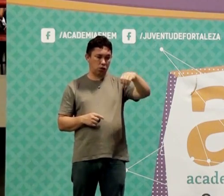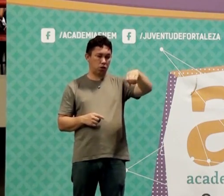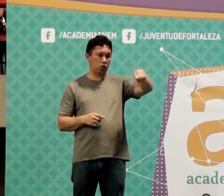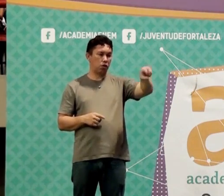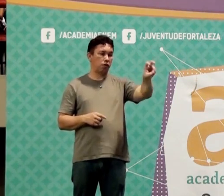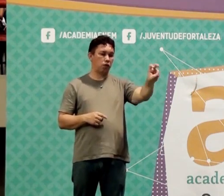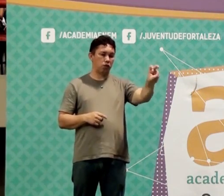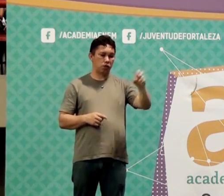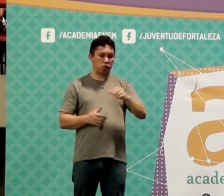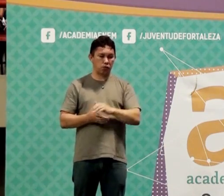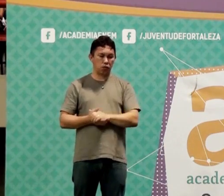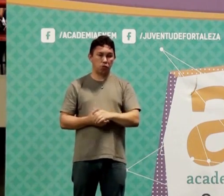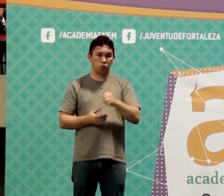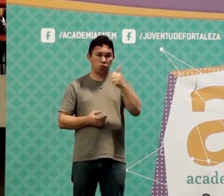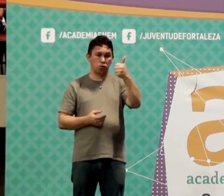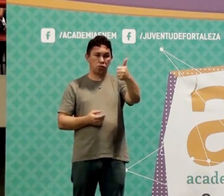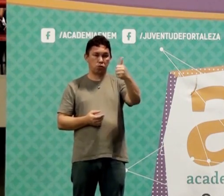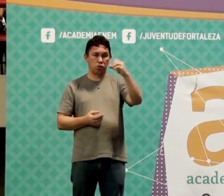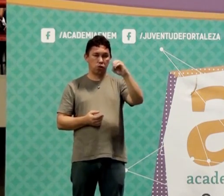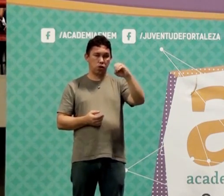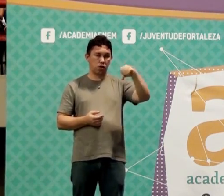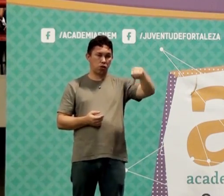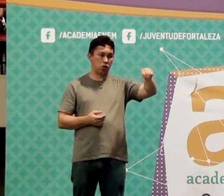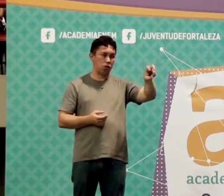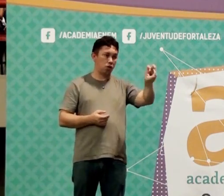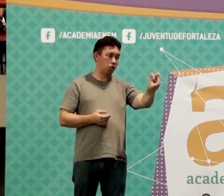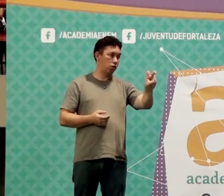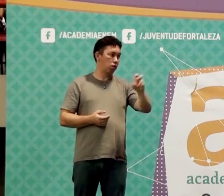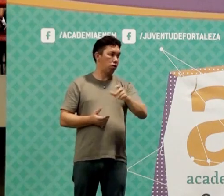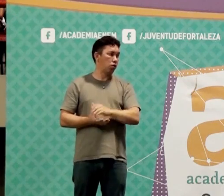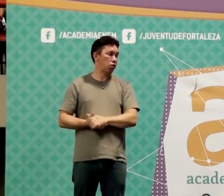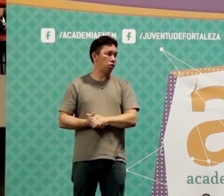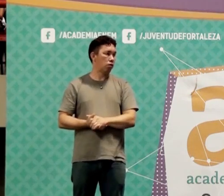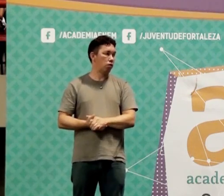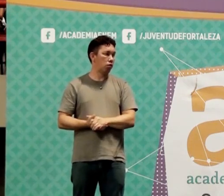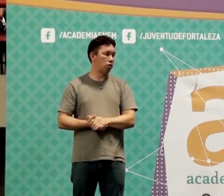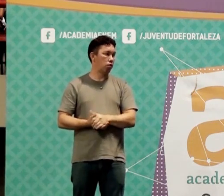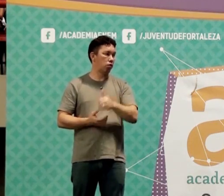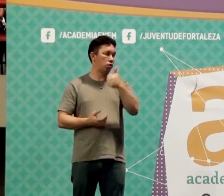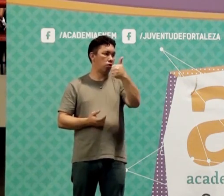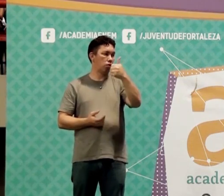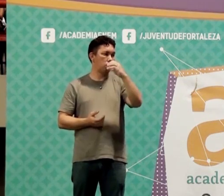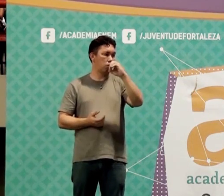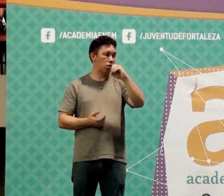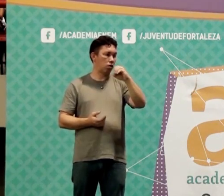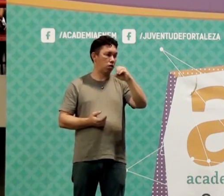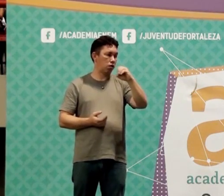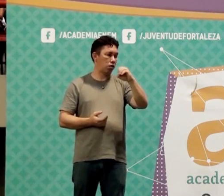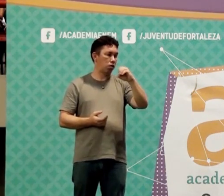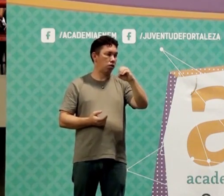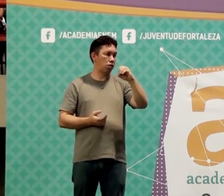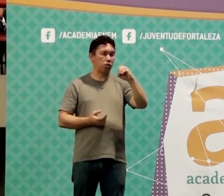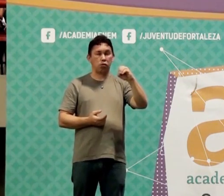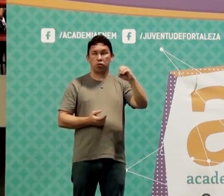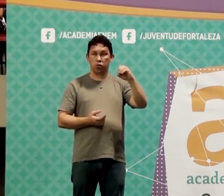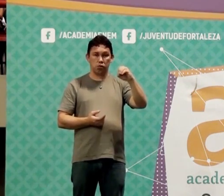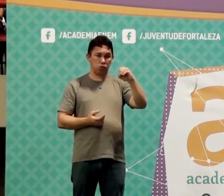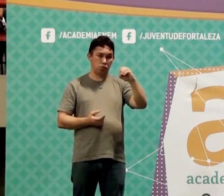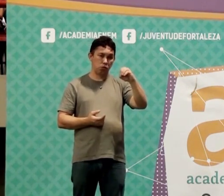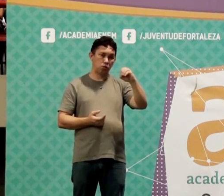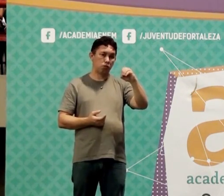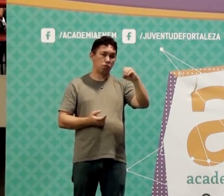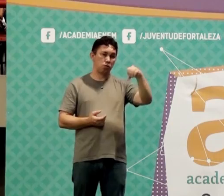humano. E do ser humano para passar para outro, o contágio era rápido. O contágio da peste negra foi tão grande, e